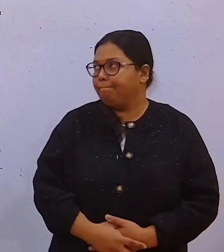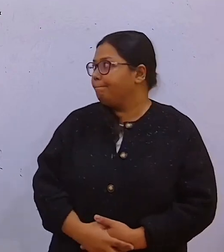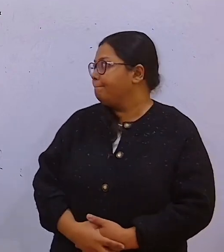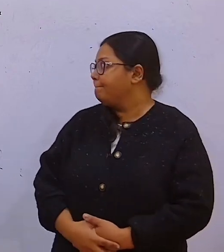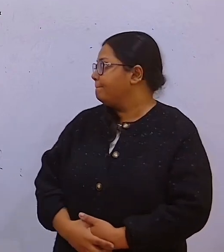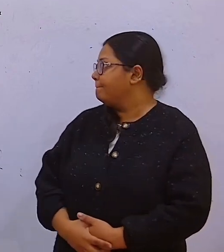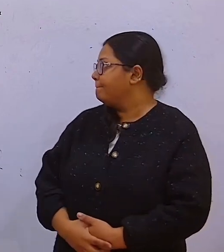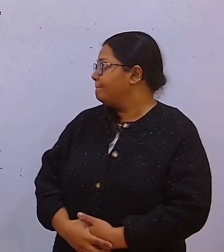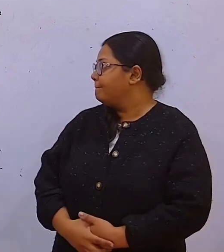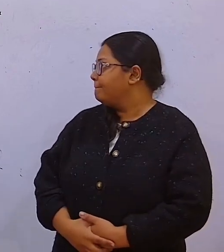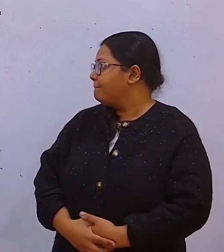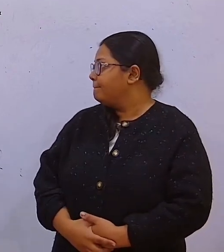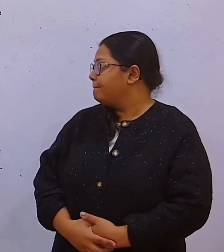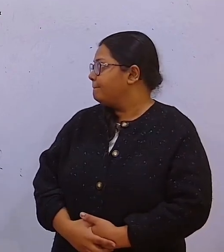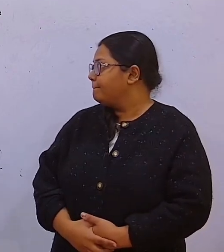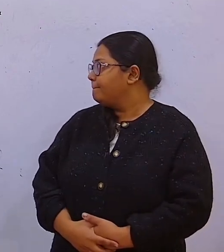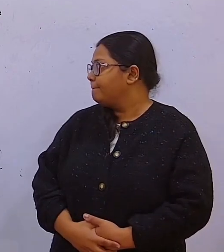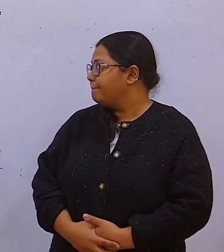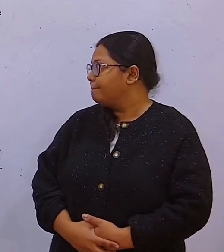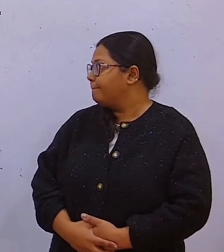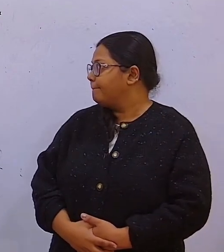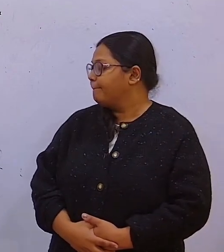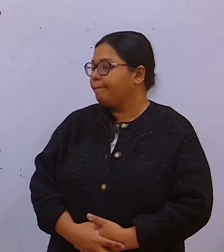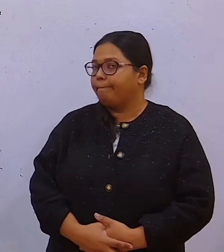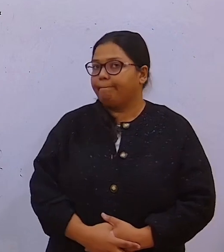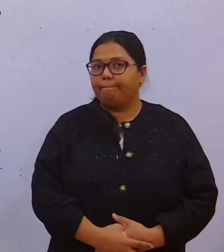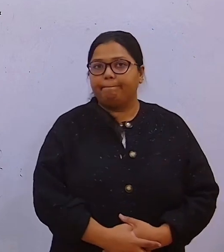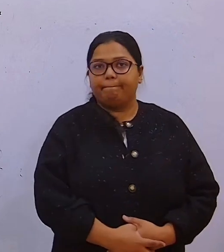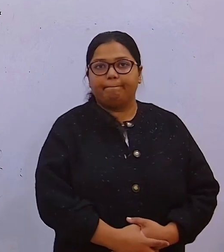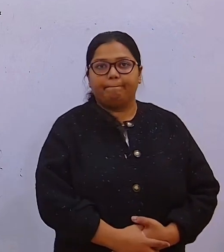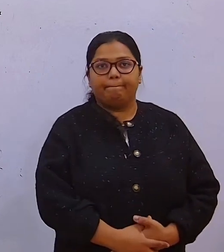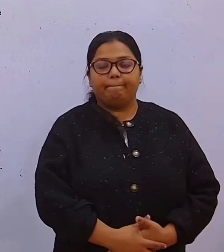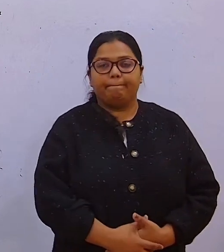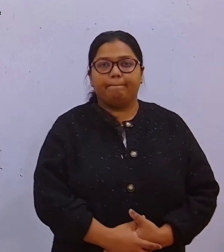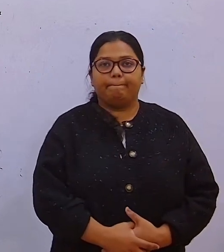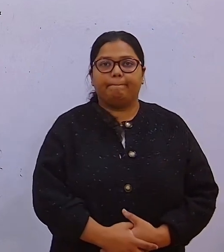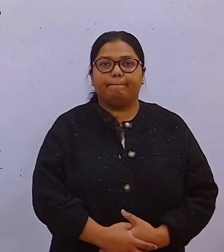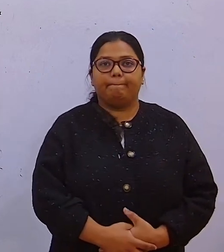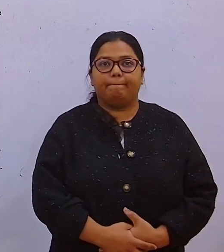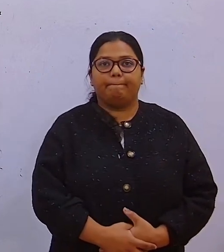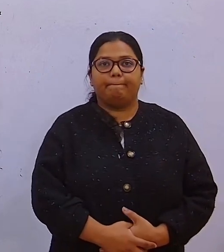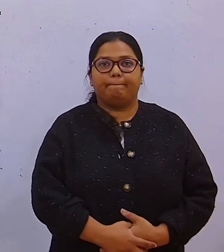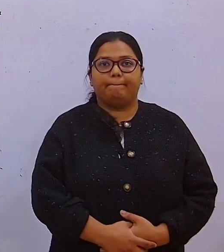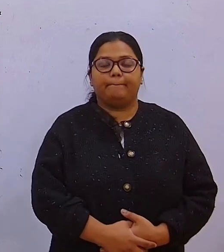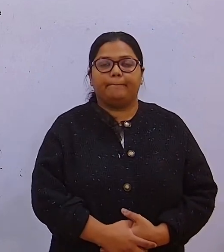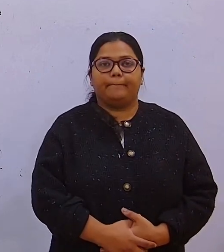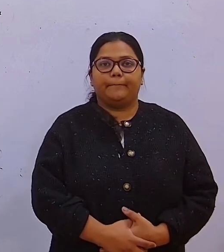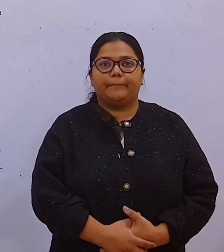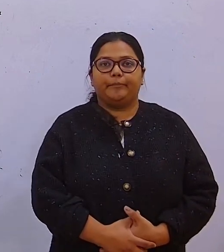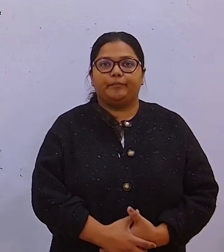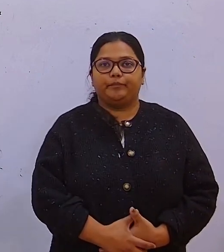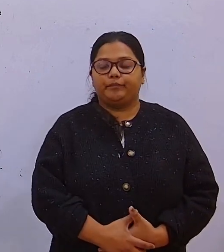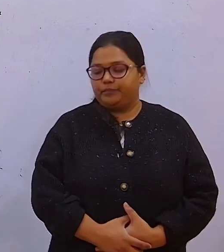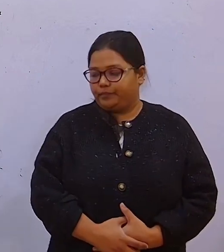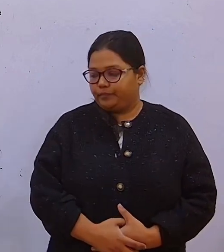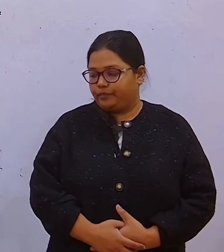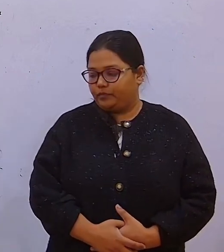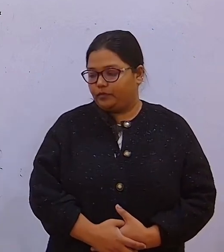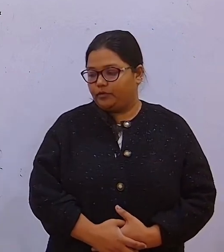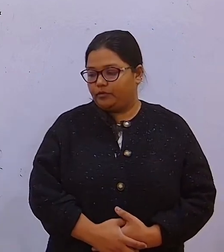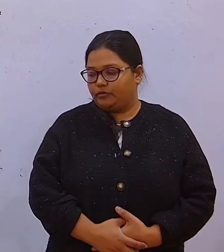हो, बोध मतलब जानना हो, है ना, गिनती का बोध कराना हो किसी